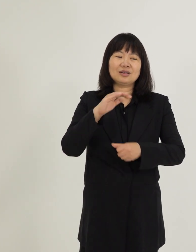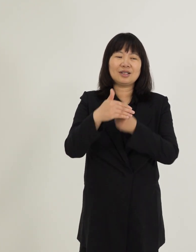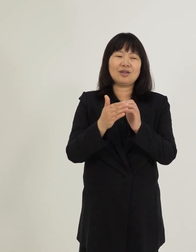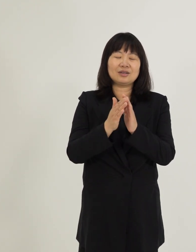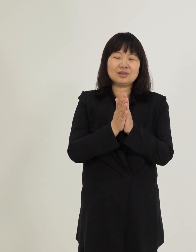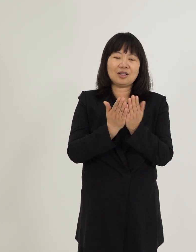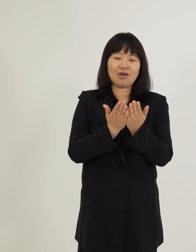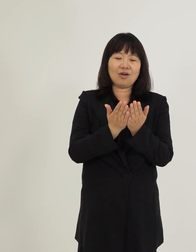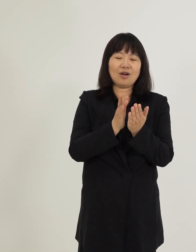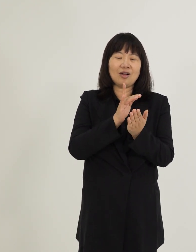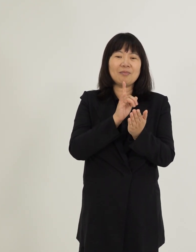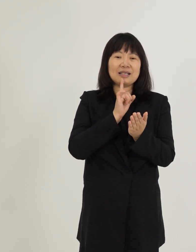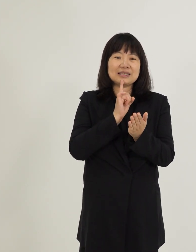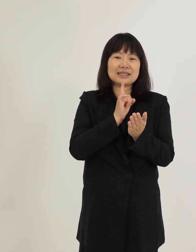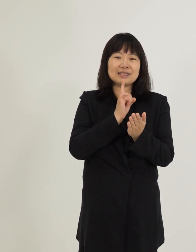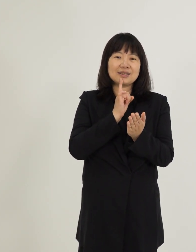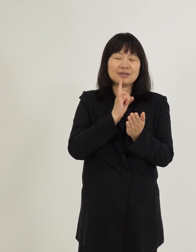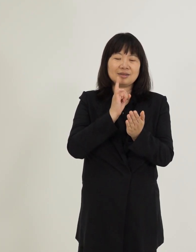됩니다.